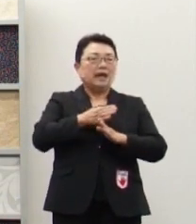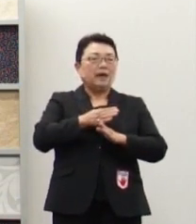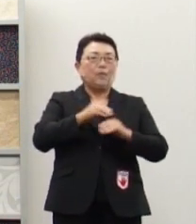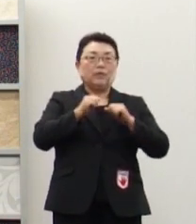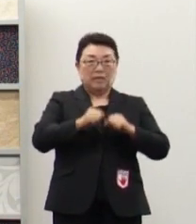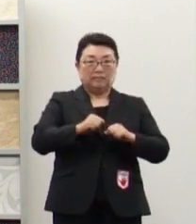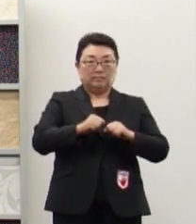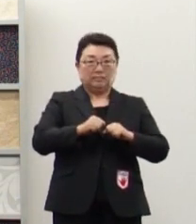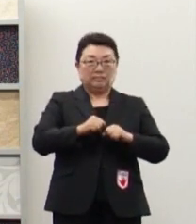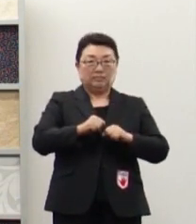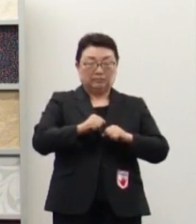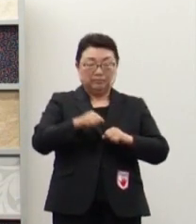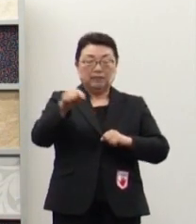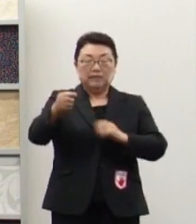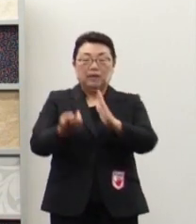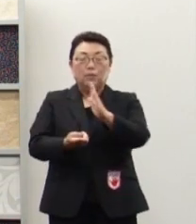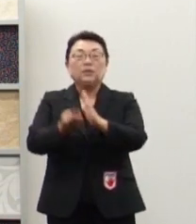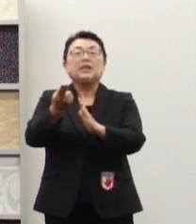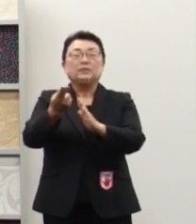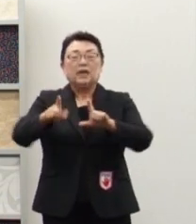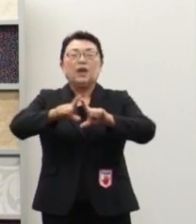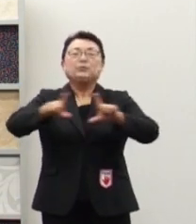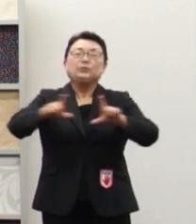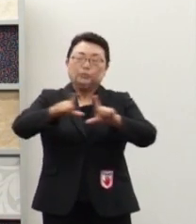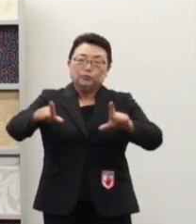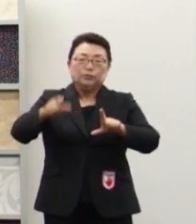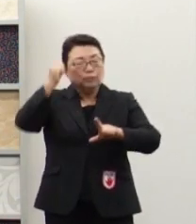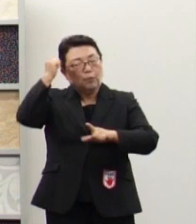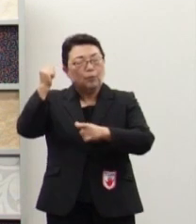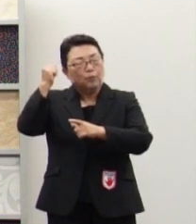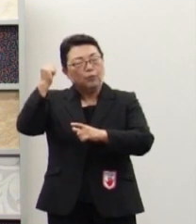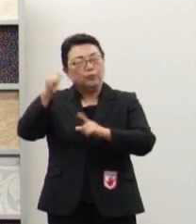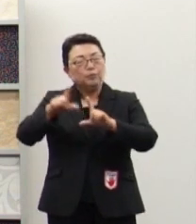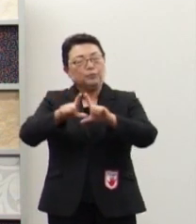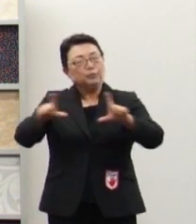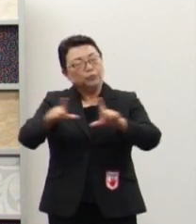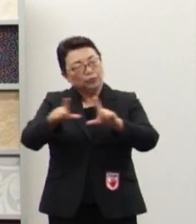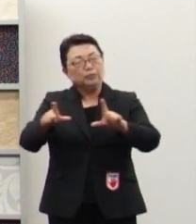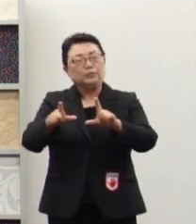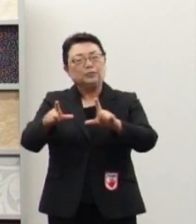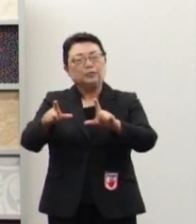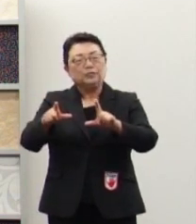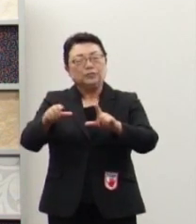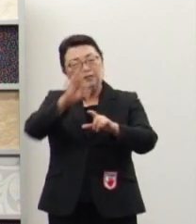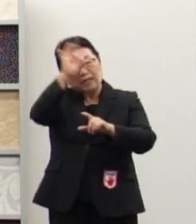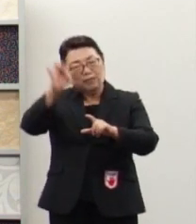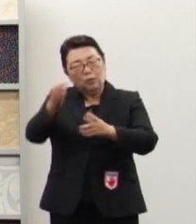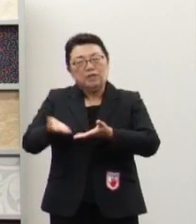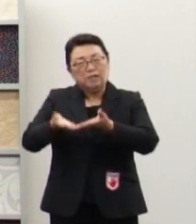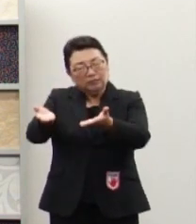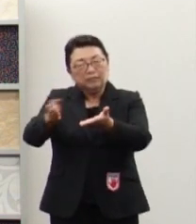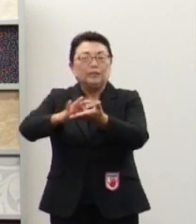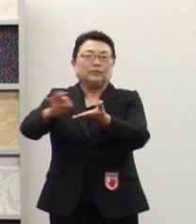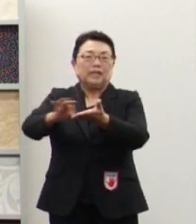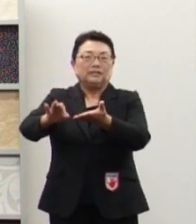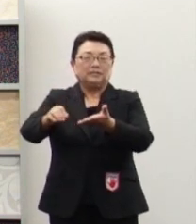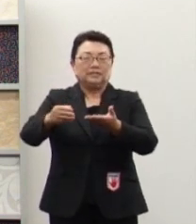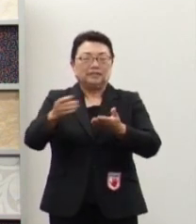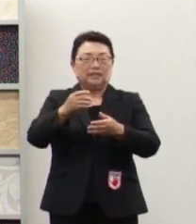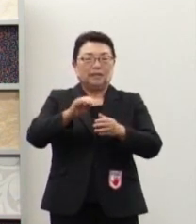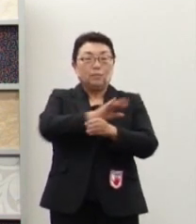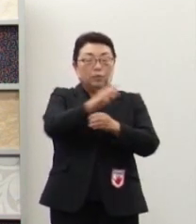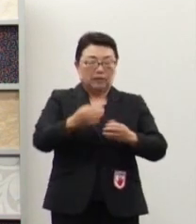設を、普通のホテルに戻してですね、夏の観光シーズンに取り組むようなことっていうのは考えられるんでしょう